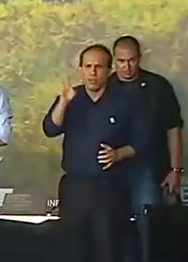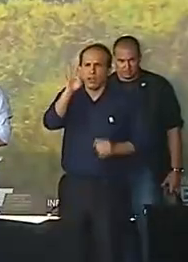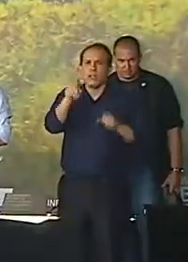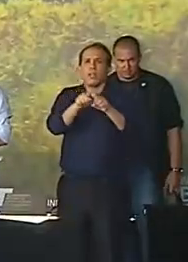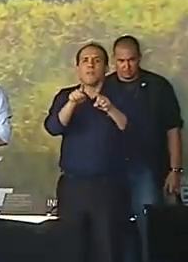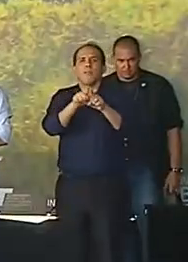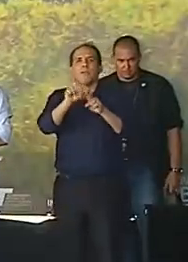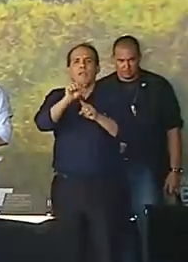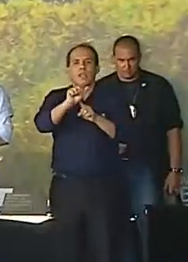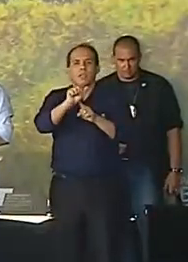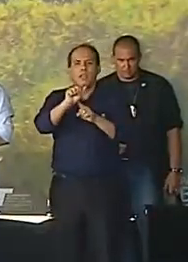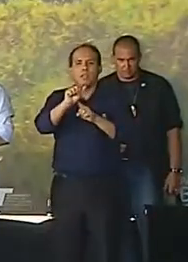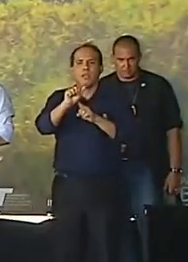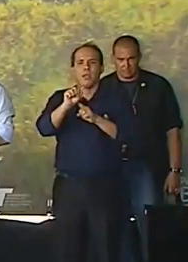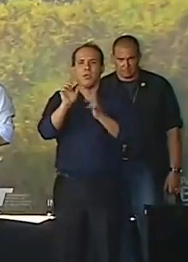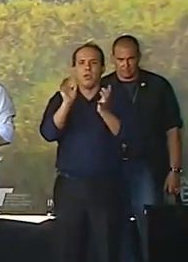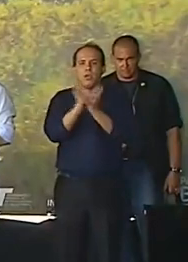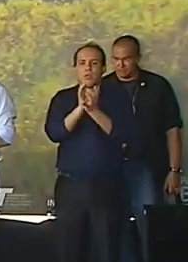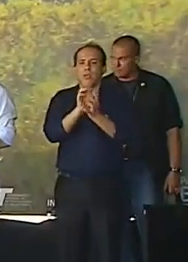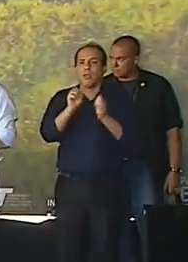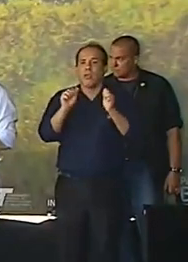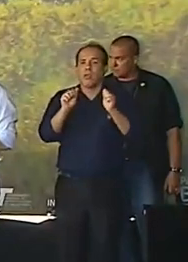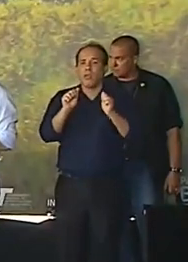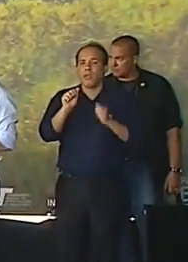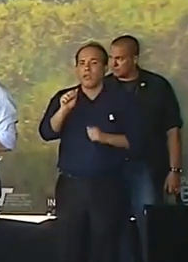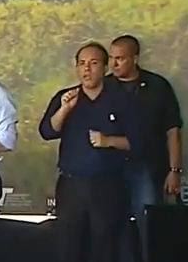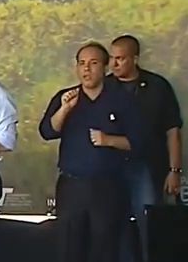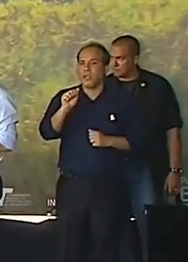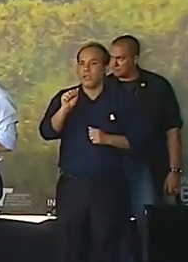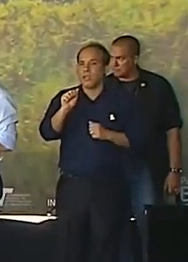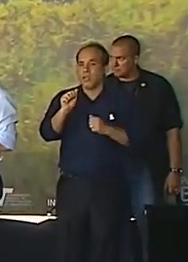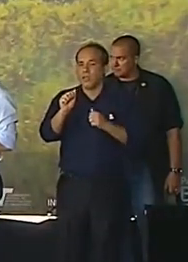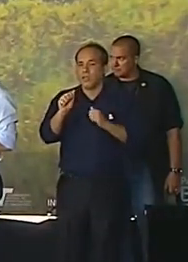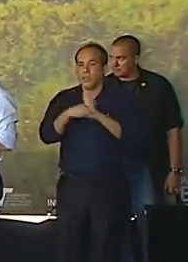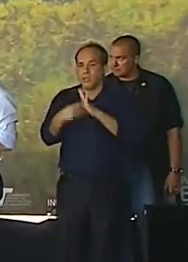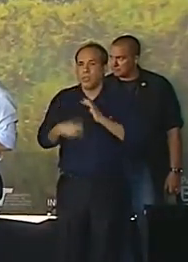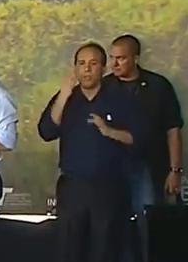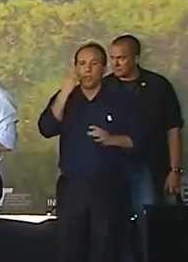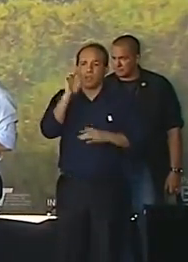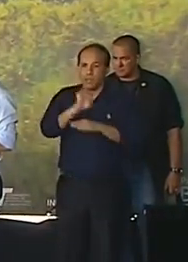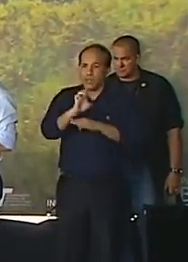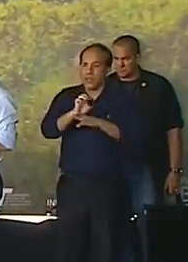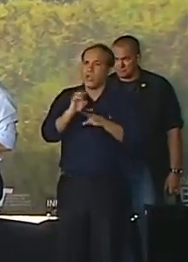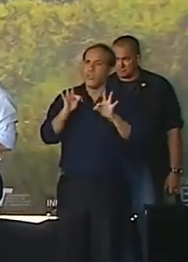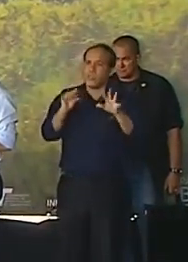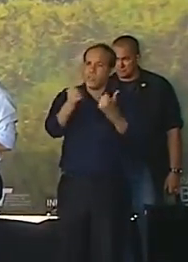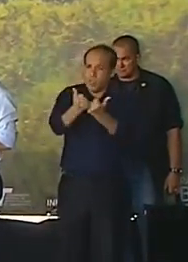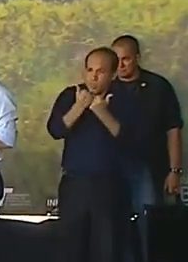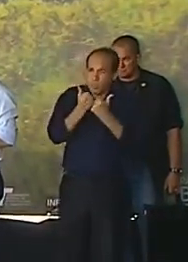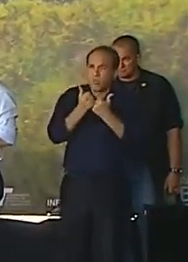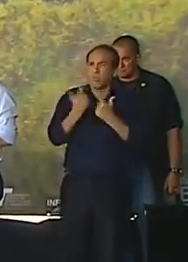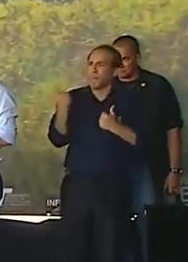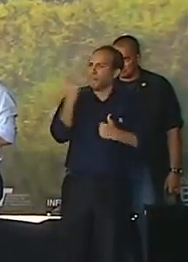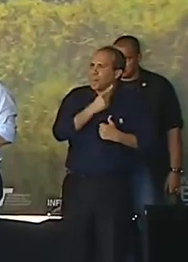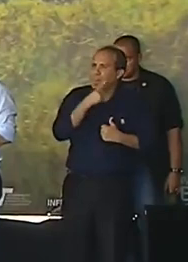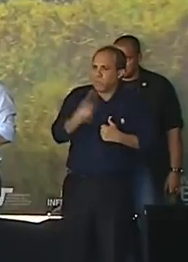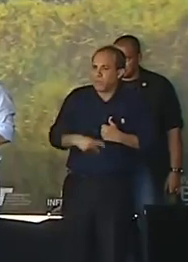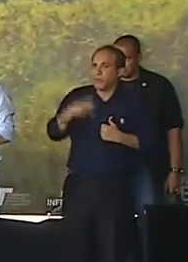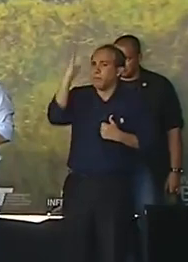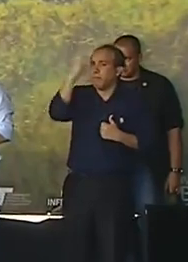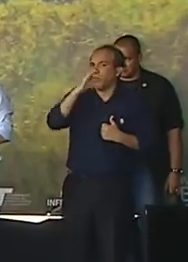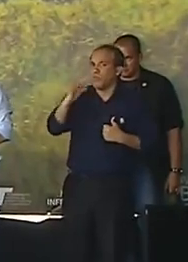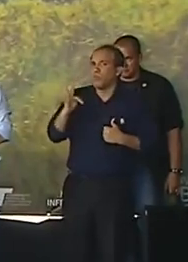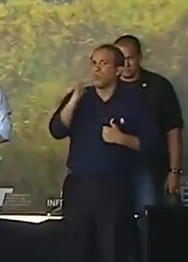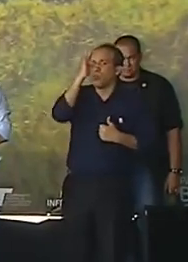Assembleia Legislativa de Mato Grosso, que tem nos apoiado, porque é com apoio e a união de todos que nós vamos fazer desse país o país não do